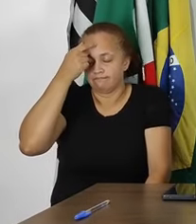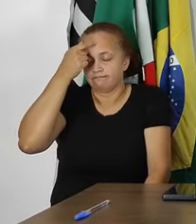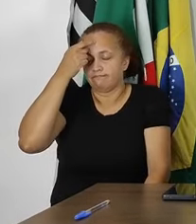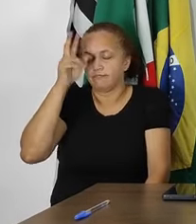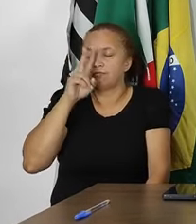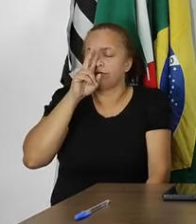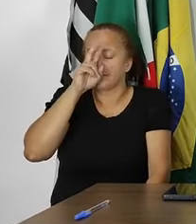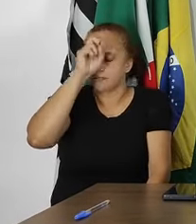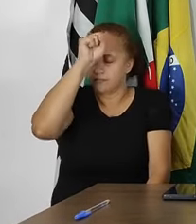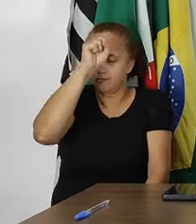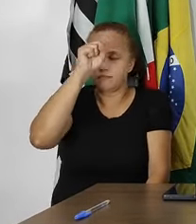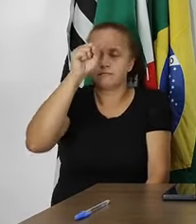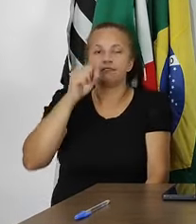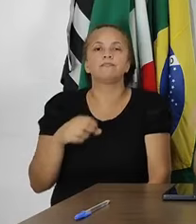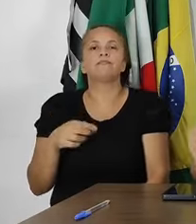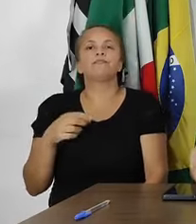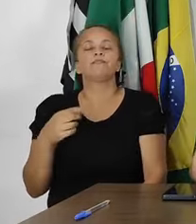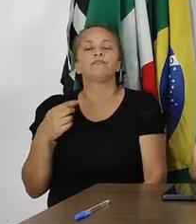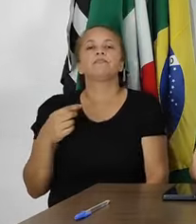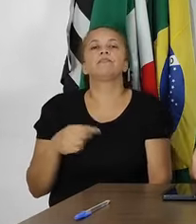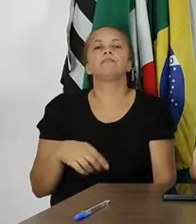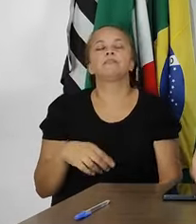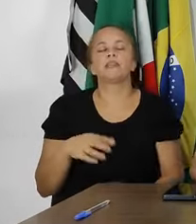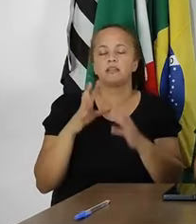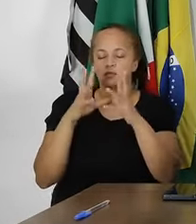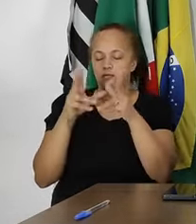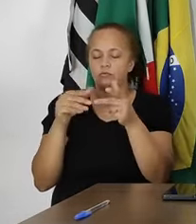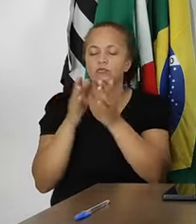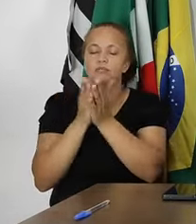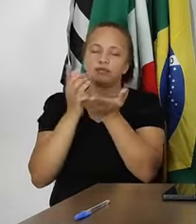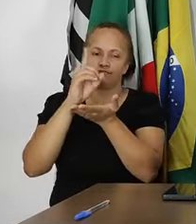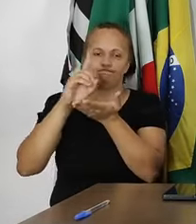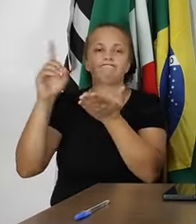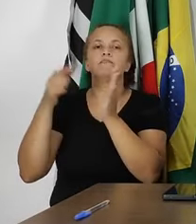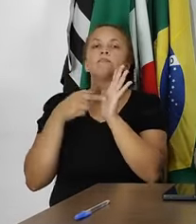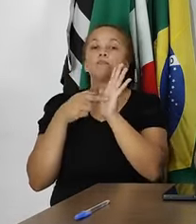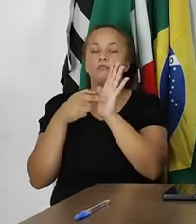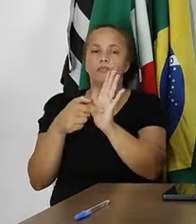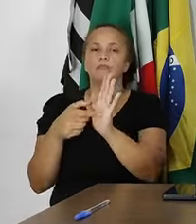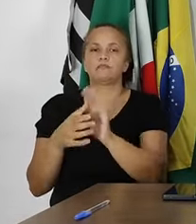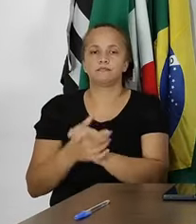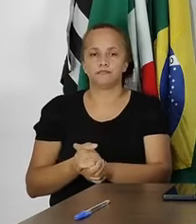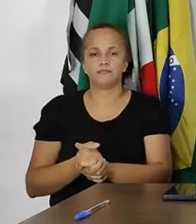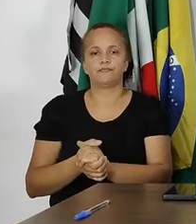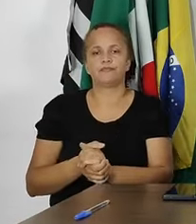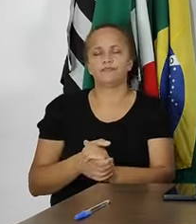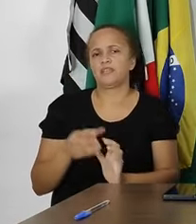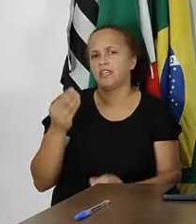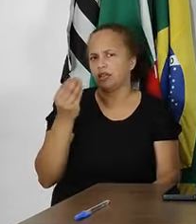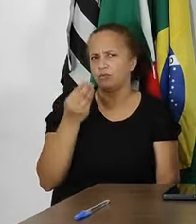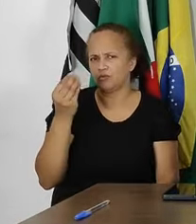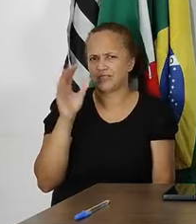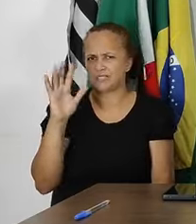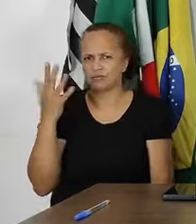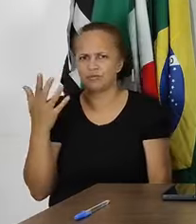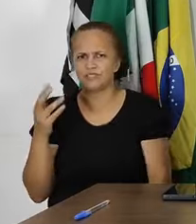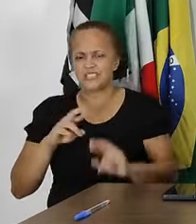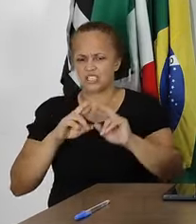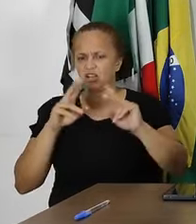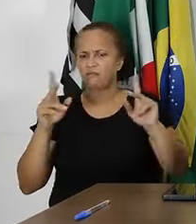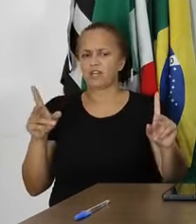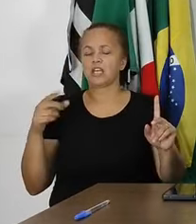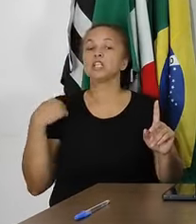coração e as nossas palavras naquilo que Deus diz. E todas as vezes que vier o contrário, a gente ir lá